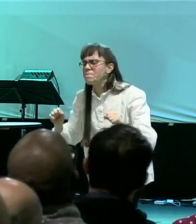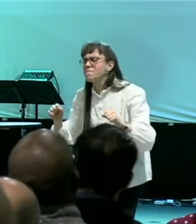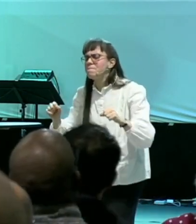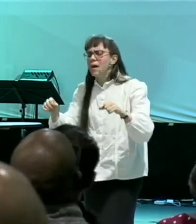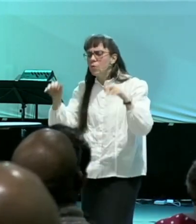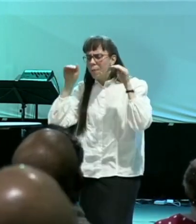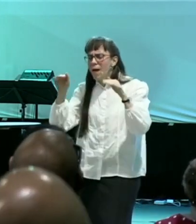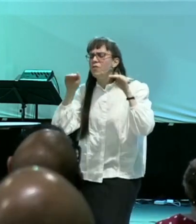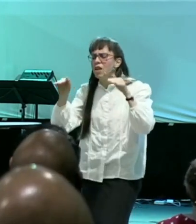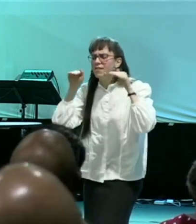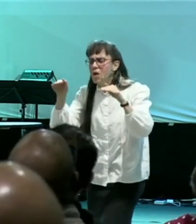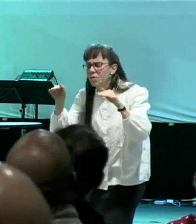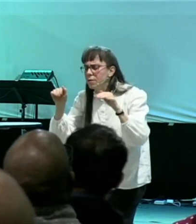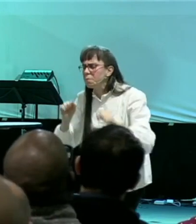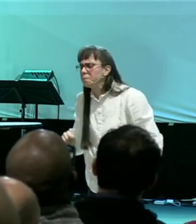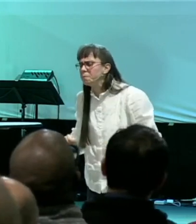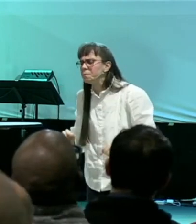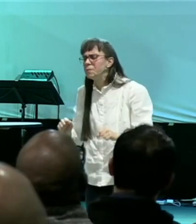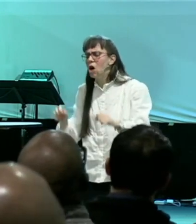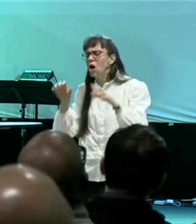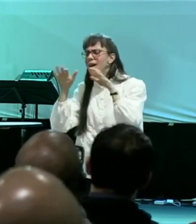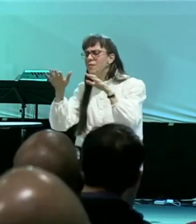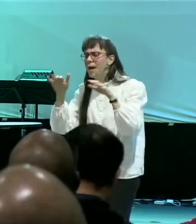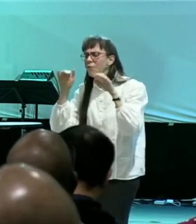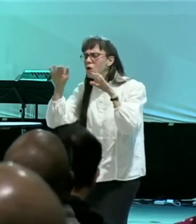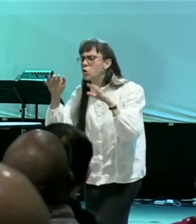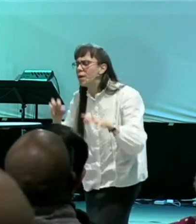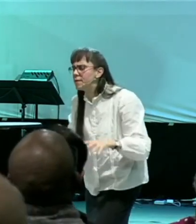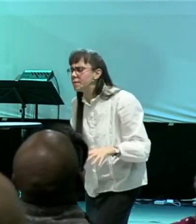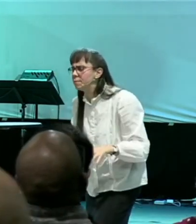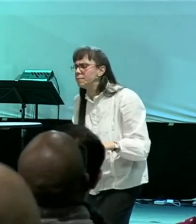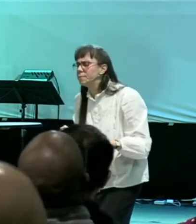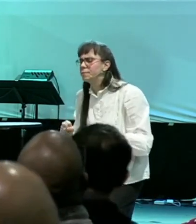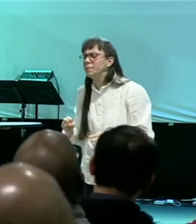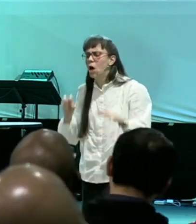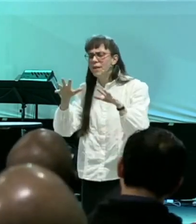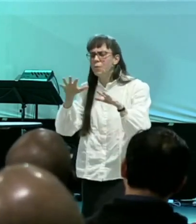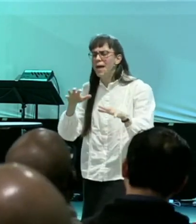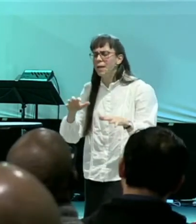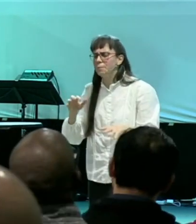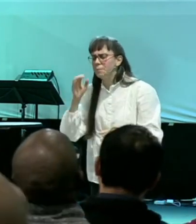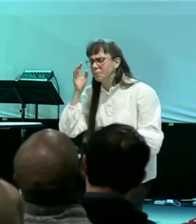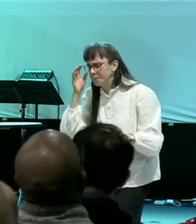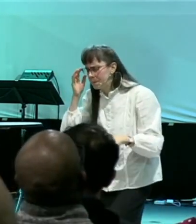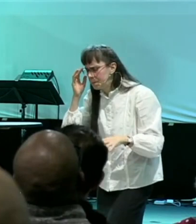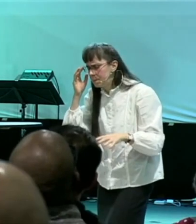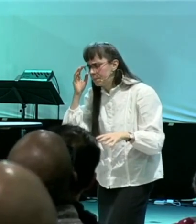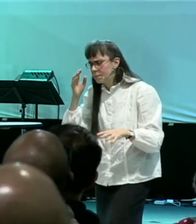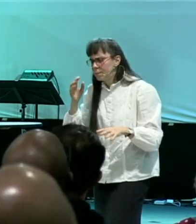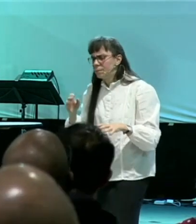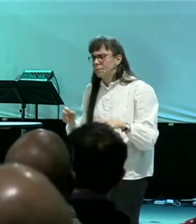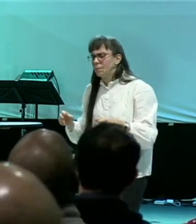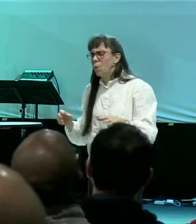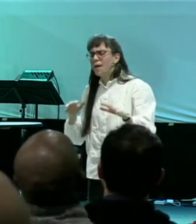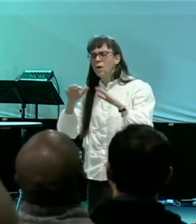reste certain. Dieu a un plan pour chacun d'entre nous. Dieu a un plan. Quel que soit